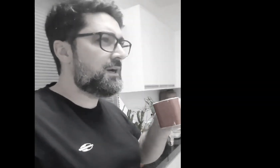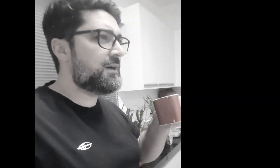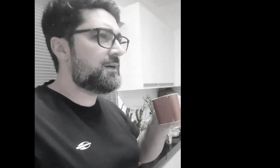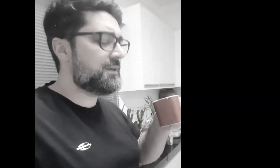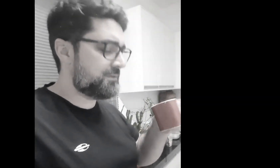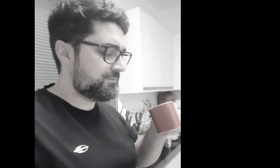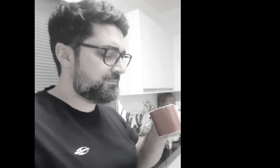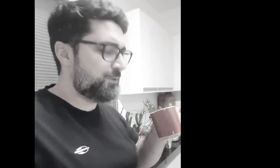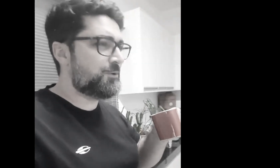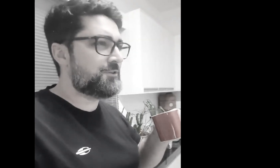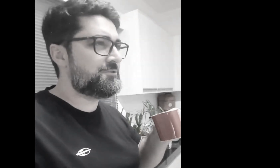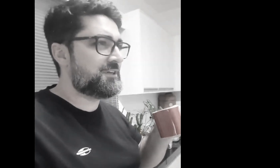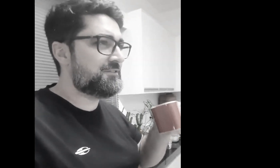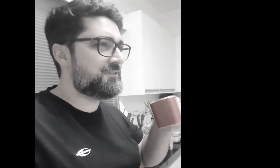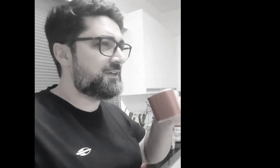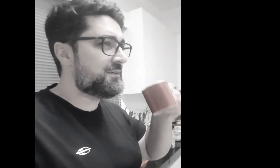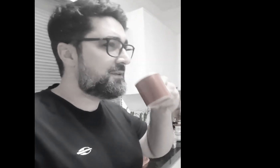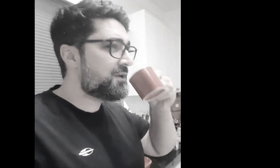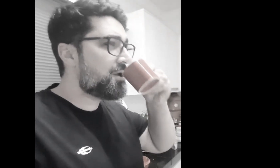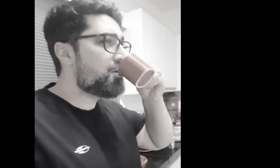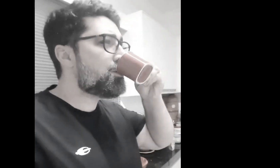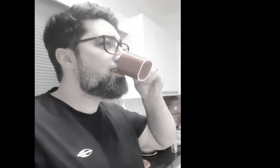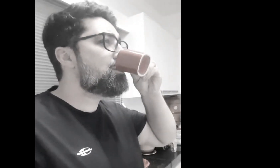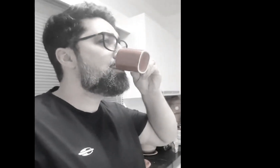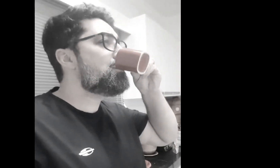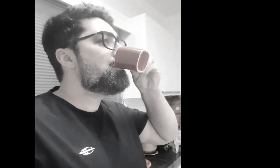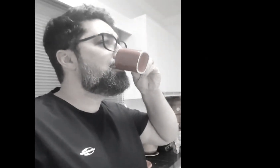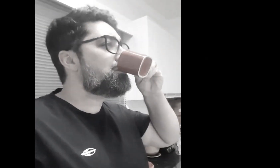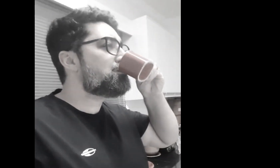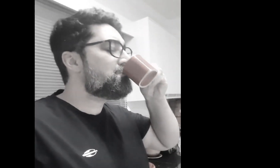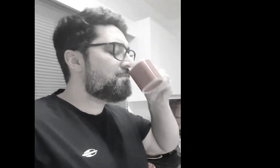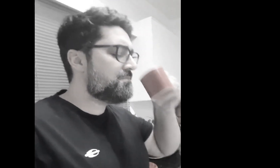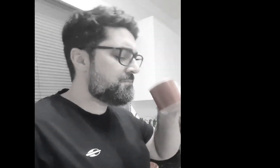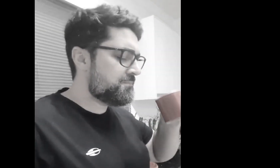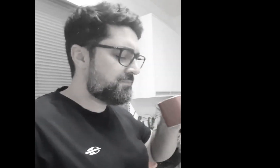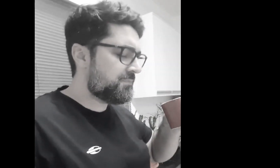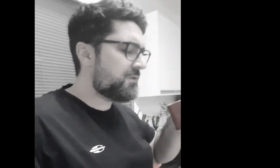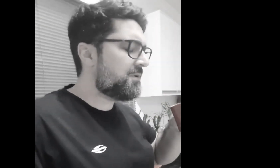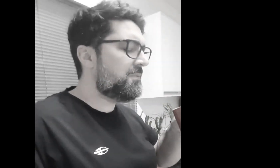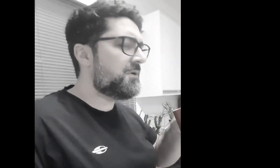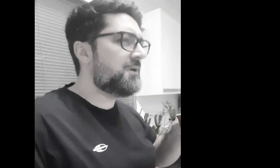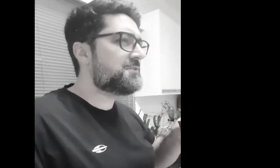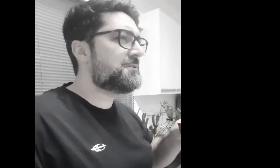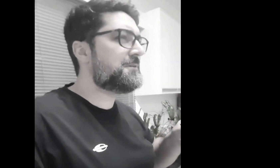Ah, eu gosto de café. Como eu gosto.